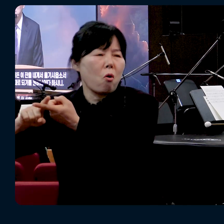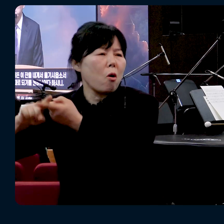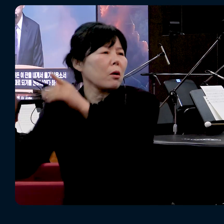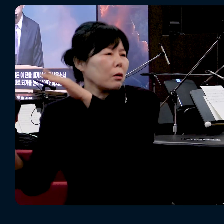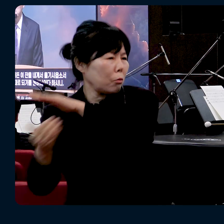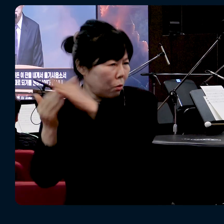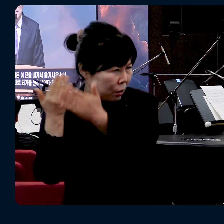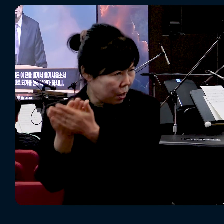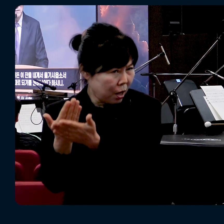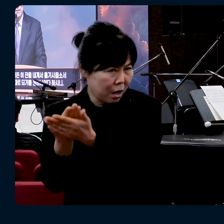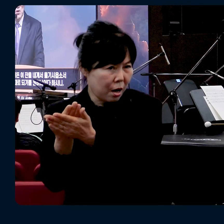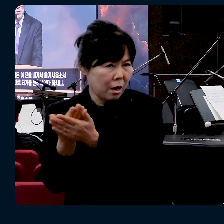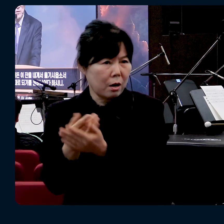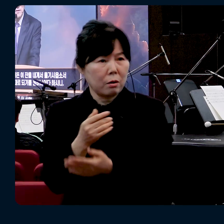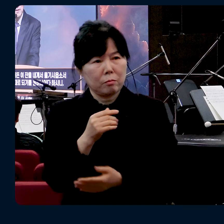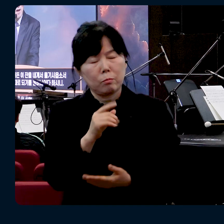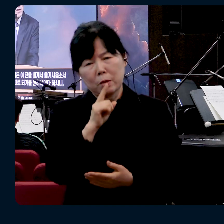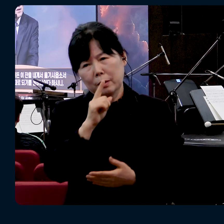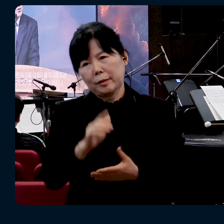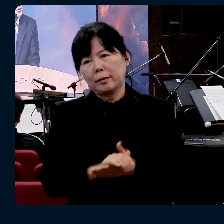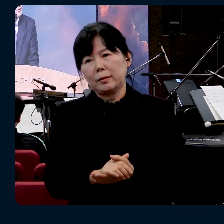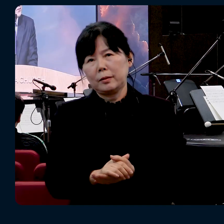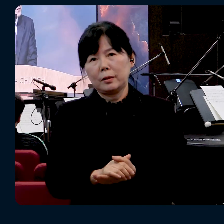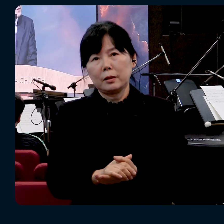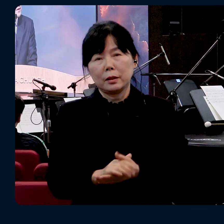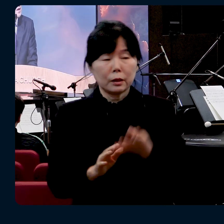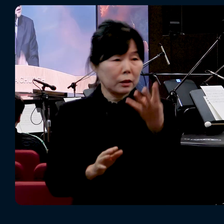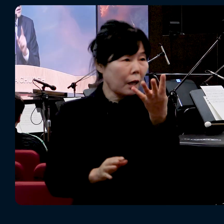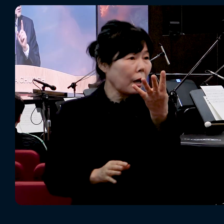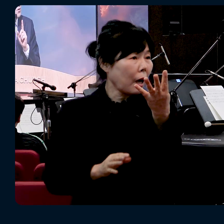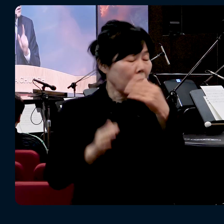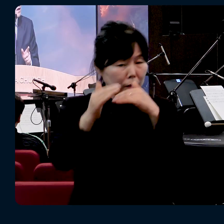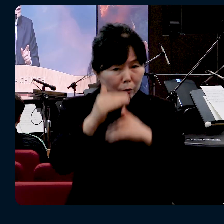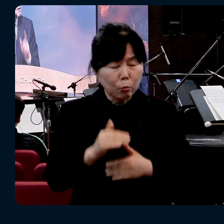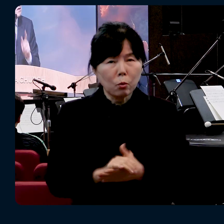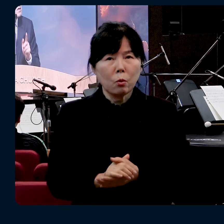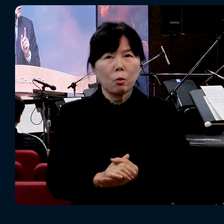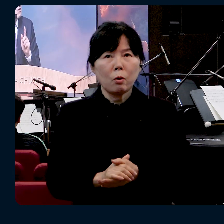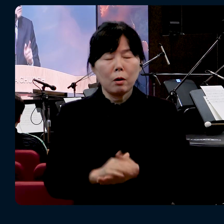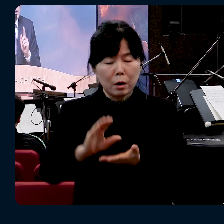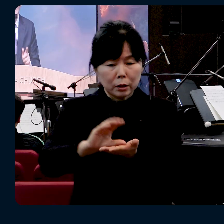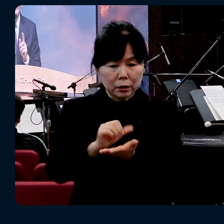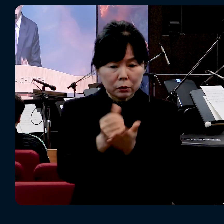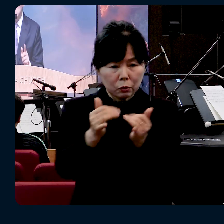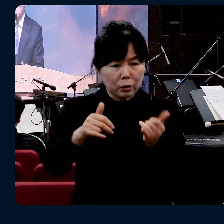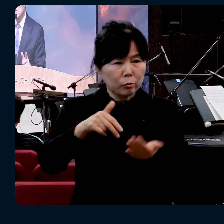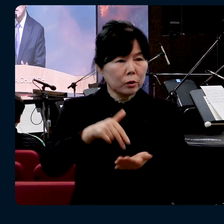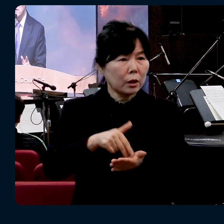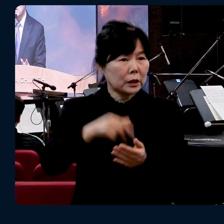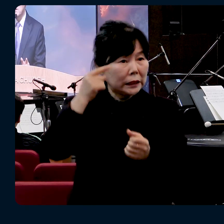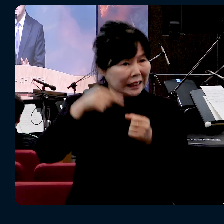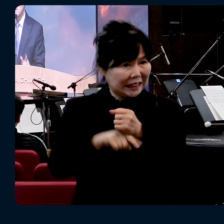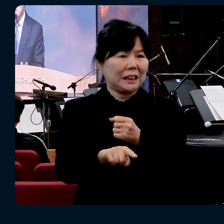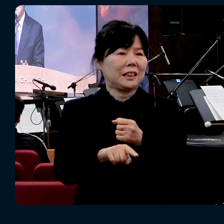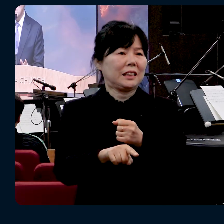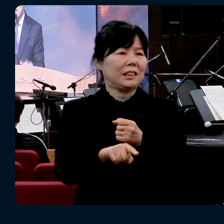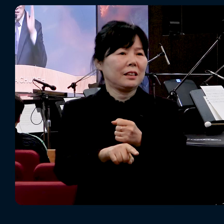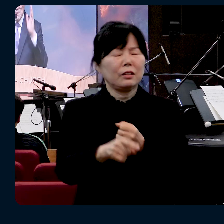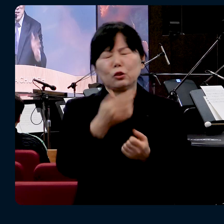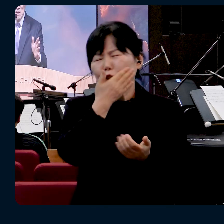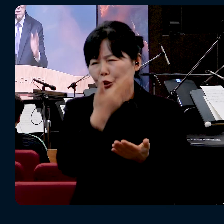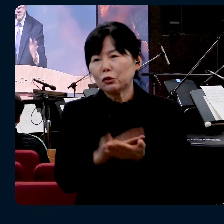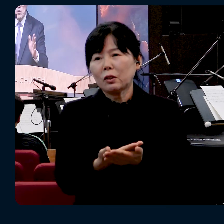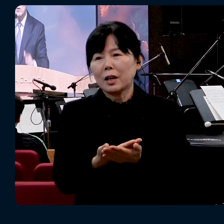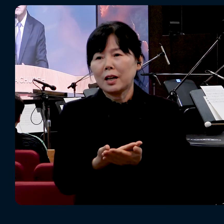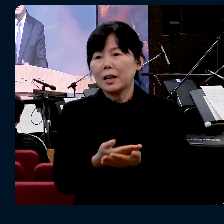하시니. 여러분 아시겠죠? 그리스도인들에게 뜻이 얼마나 중요한지를.